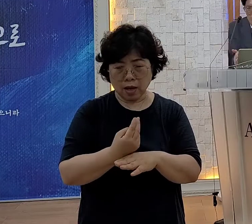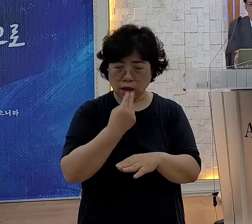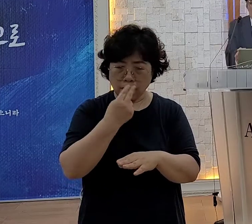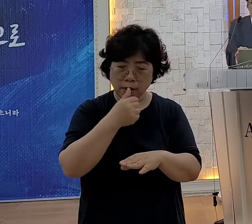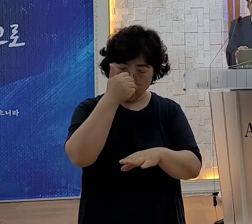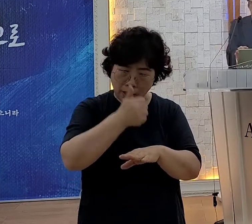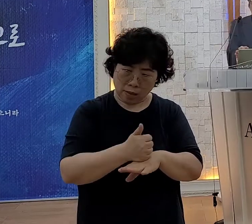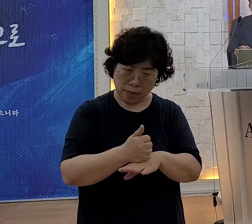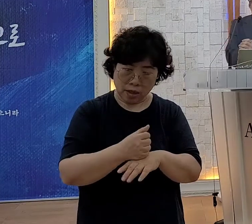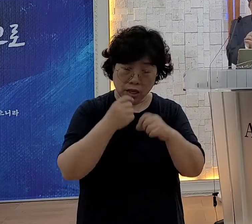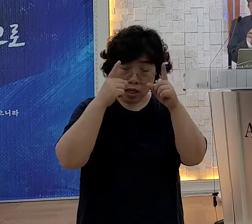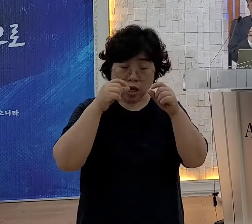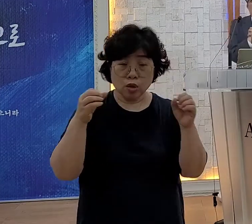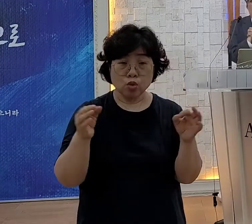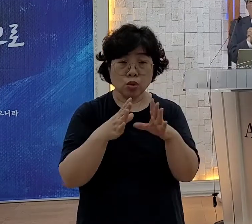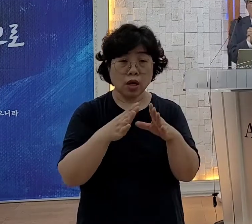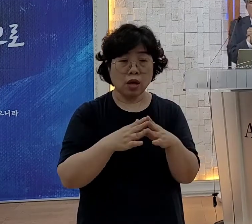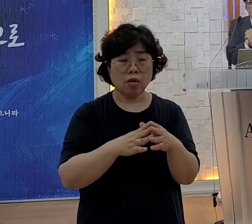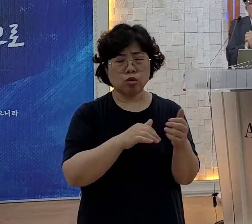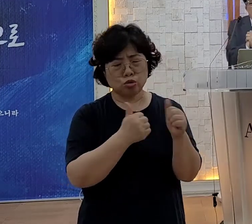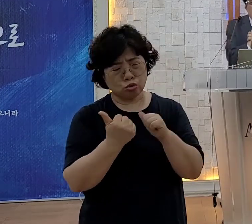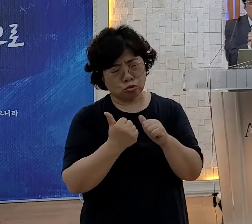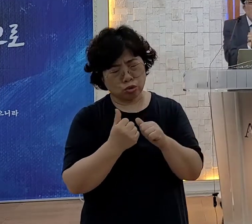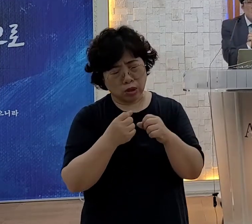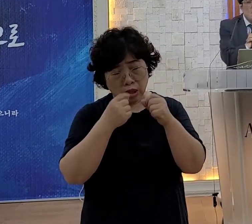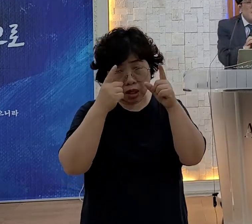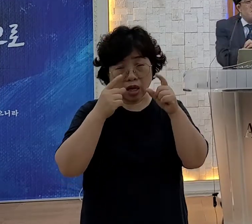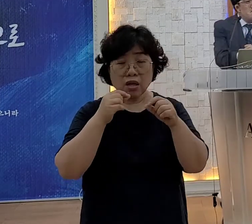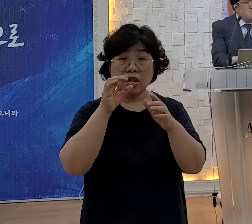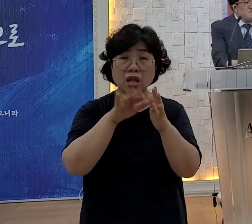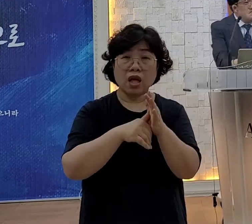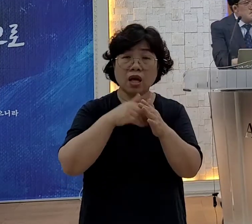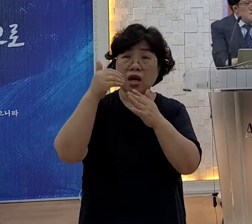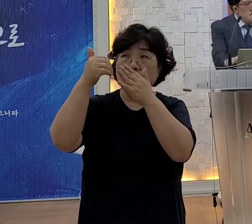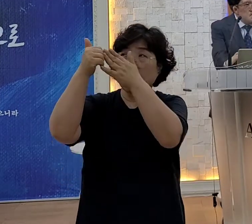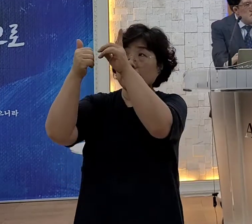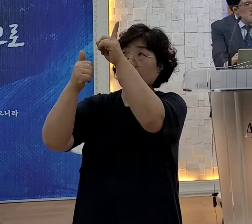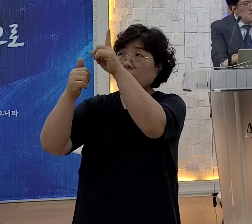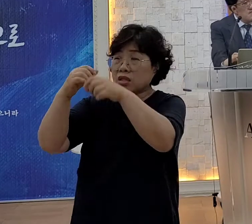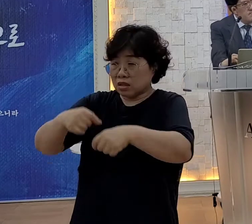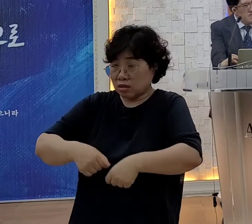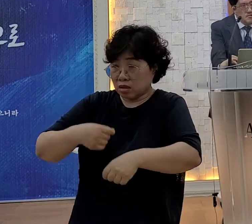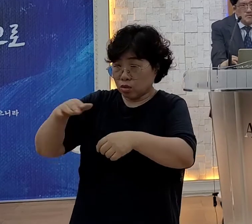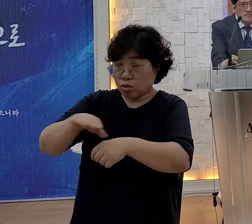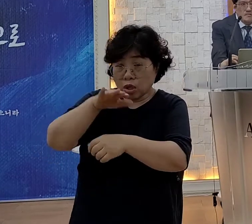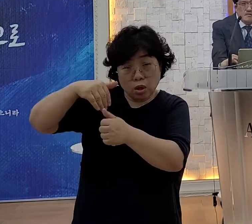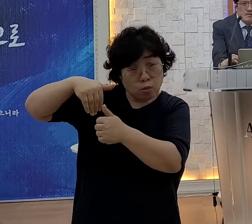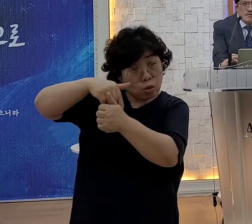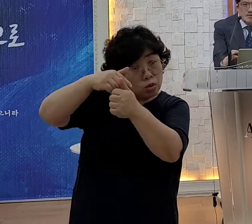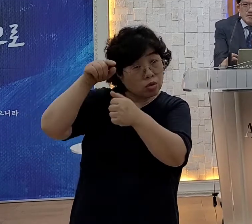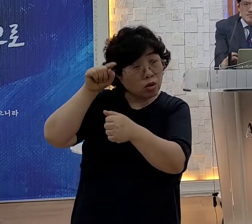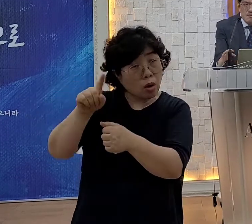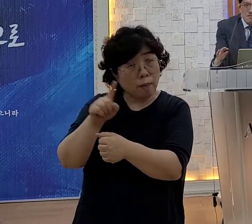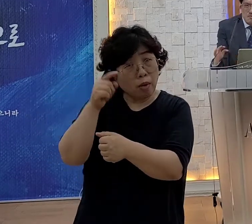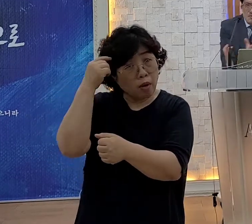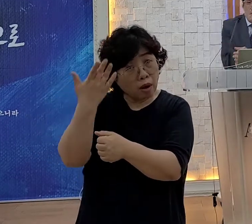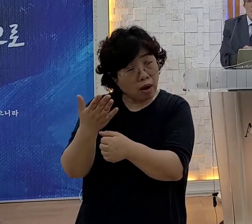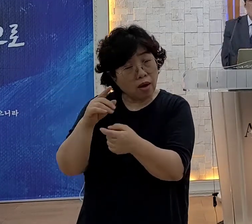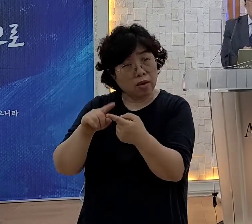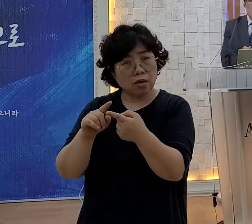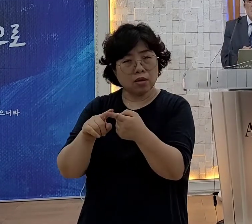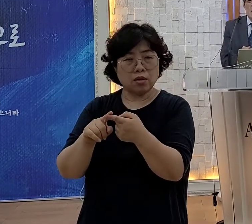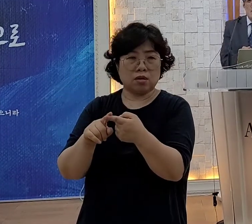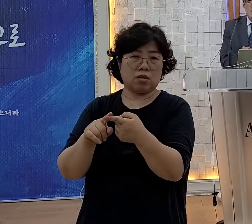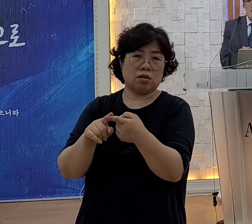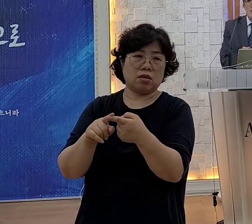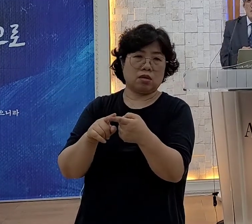이렇게 생각했는데 하나님의 한 의를 우리에게 보내주시는 이 뭐지? 희망이